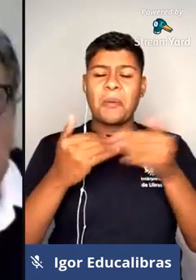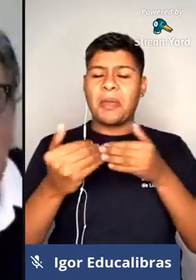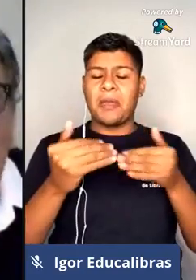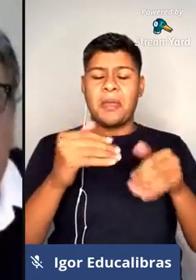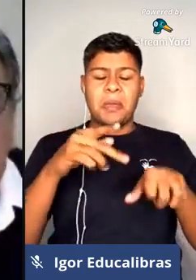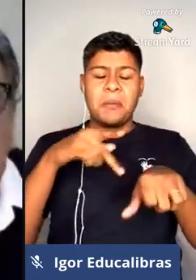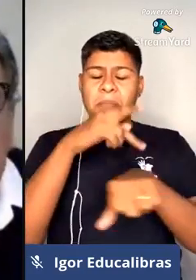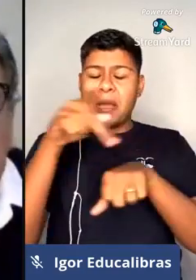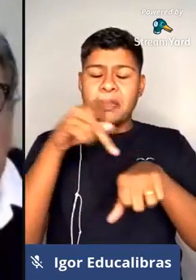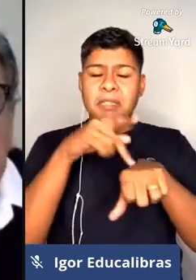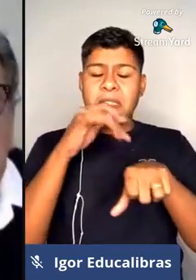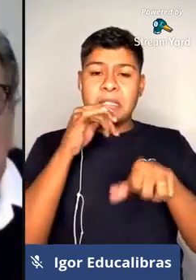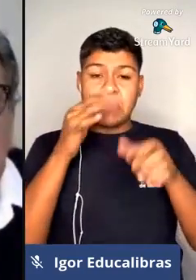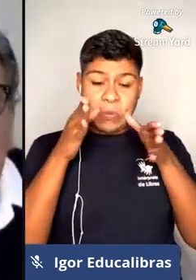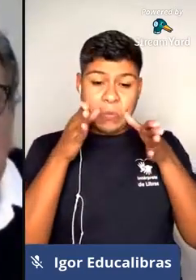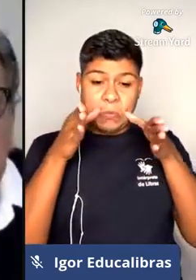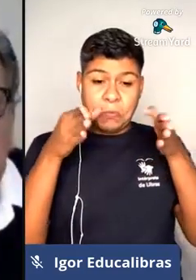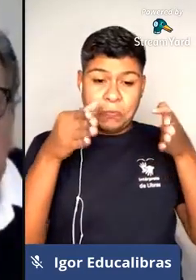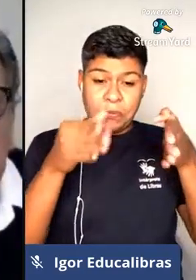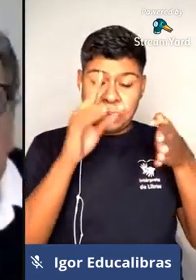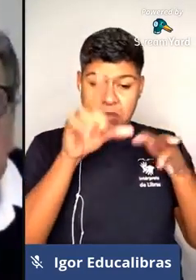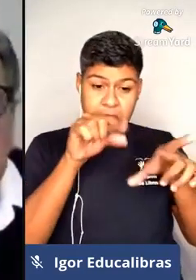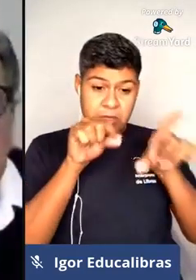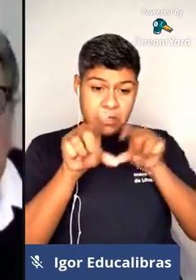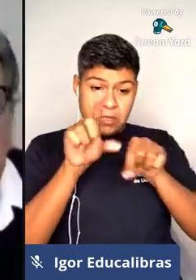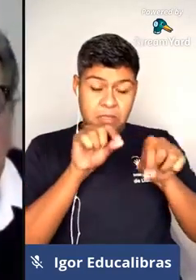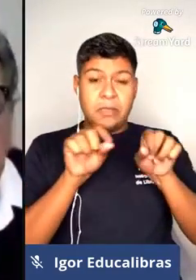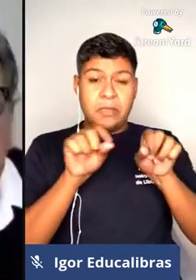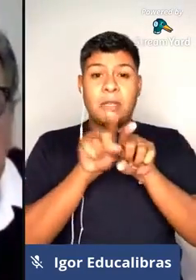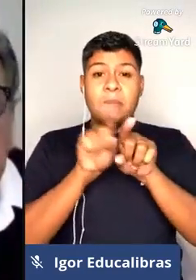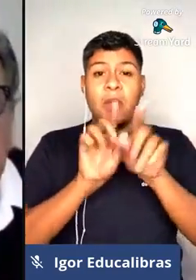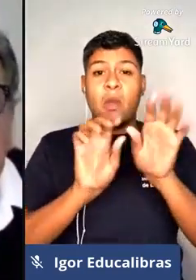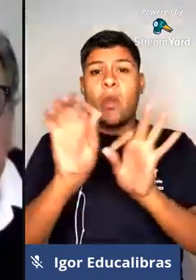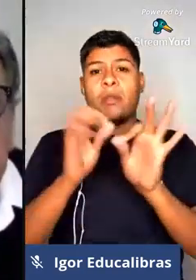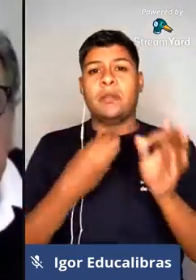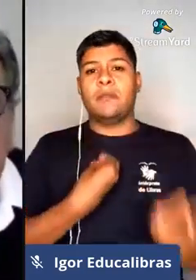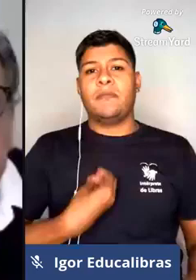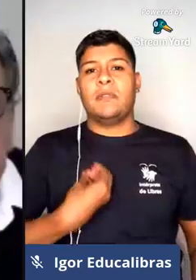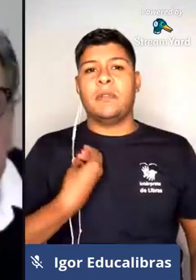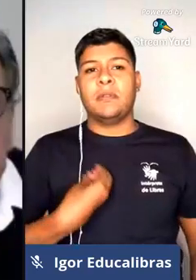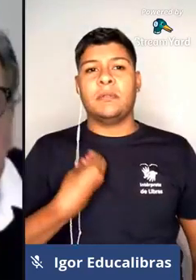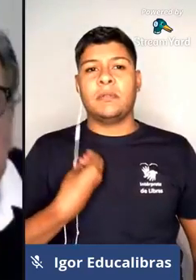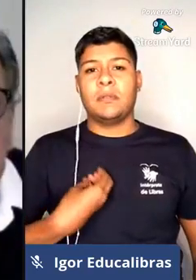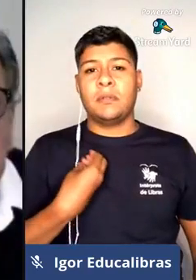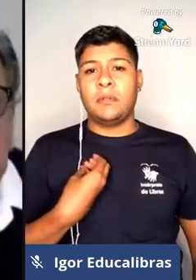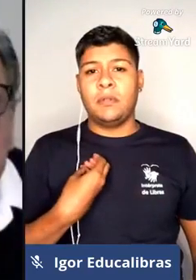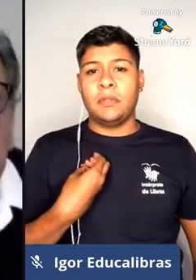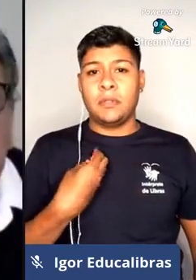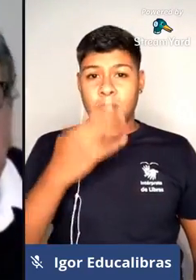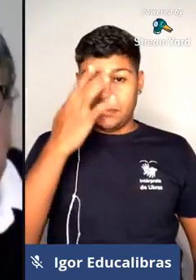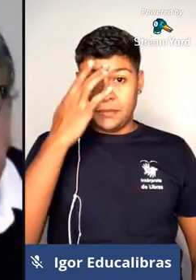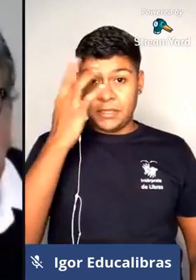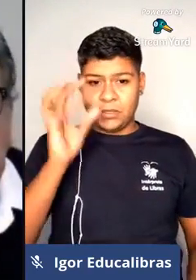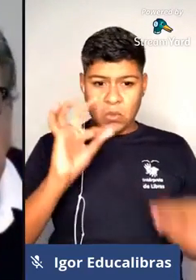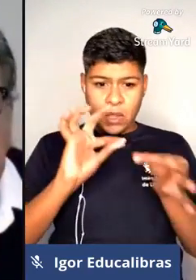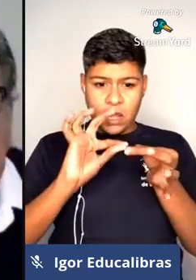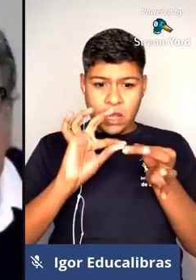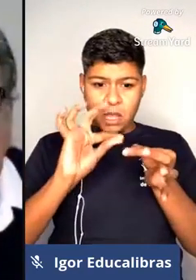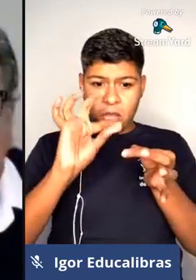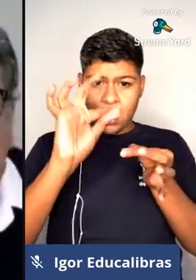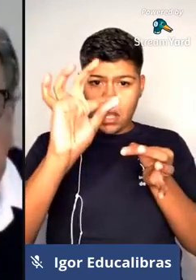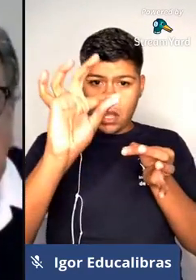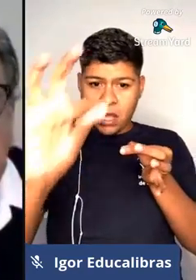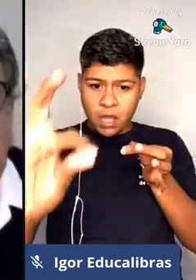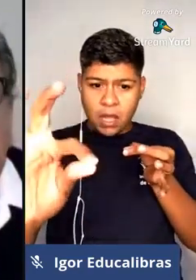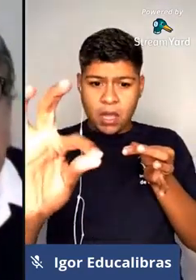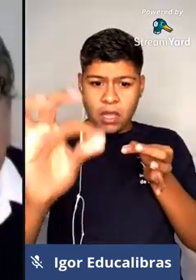decisões quanto de organização de vida, né? Ninguém quer se afastar do centro de São Paulo para viver em periferia, é